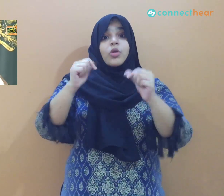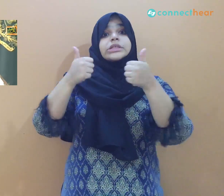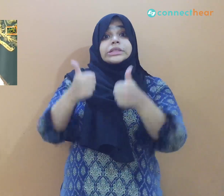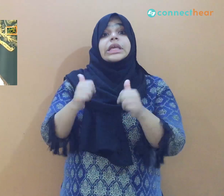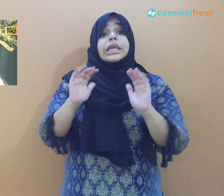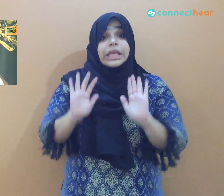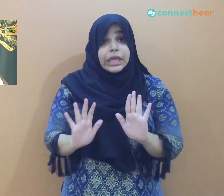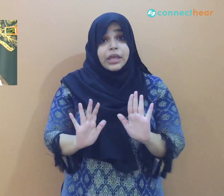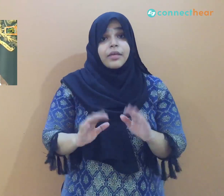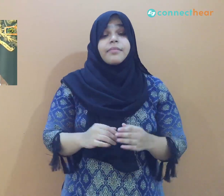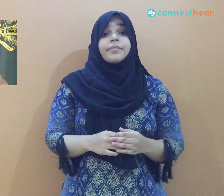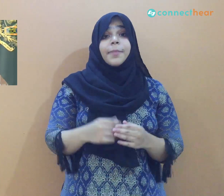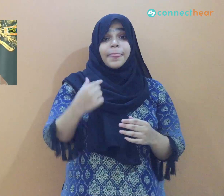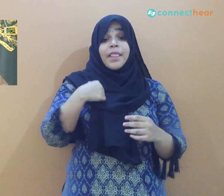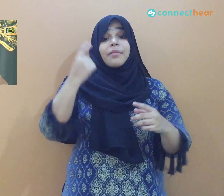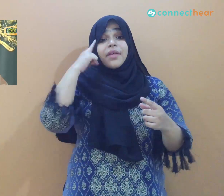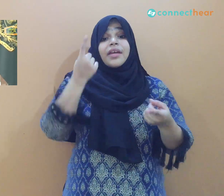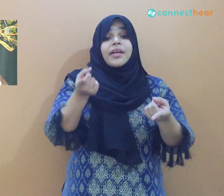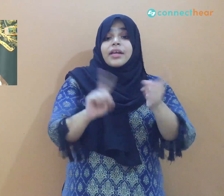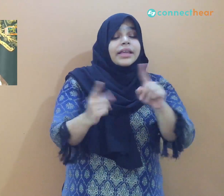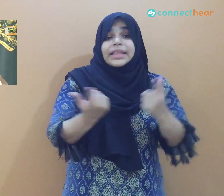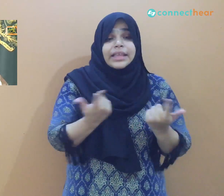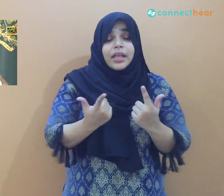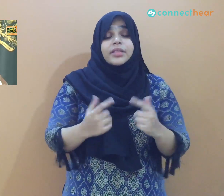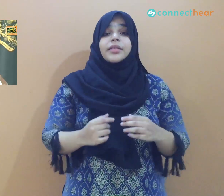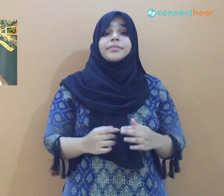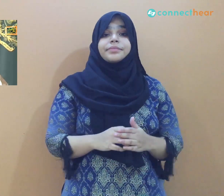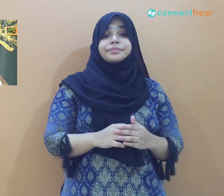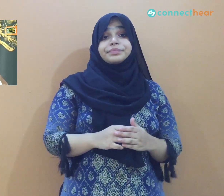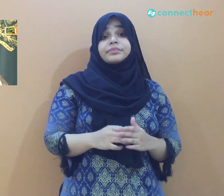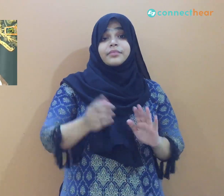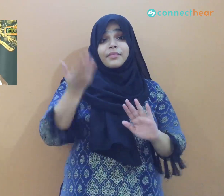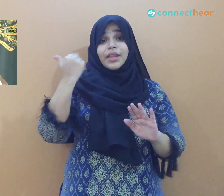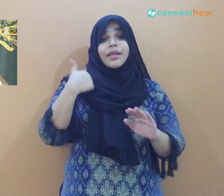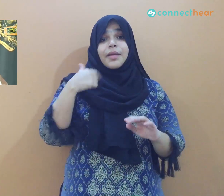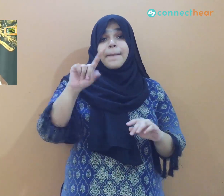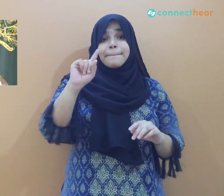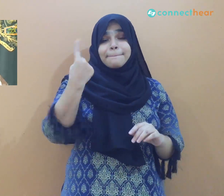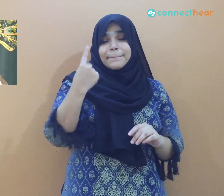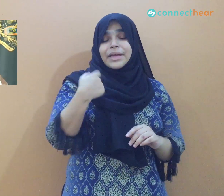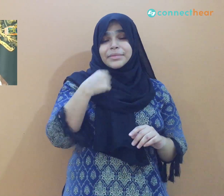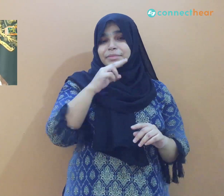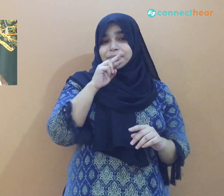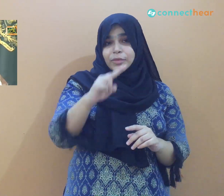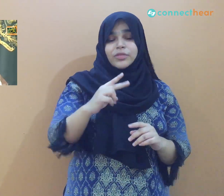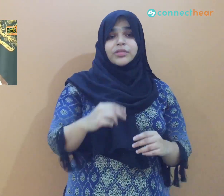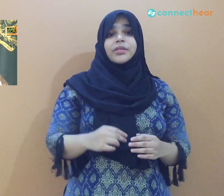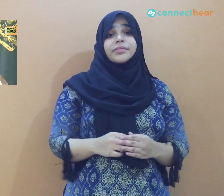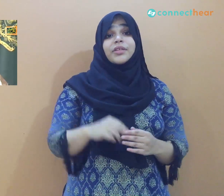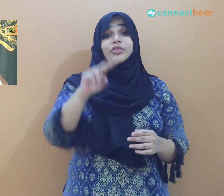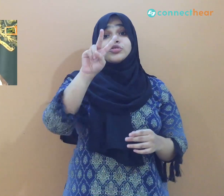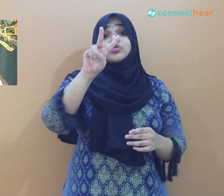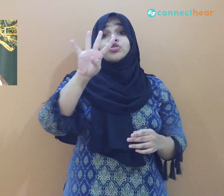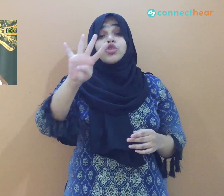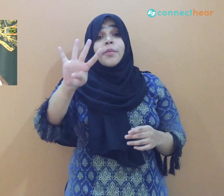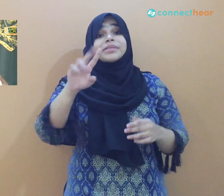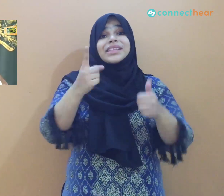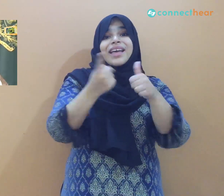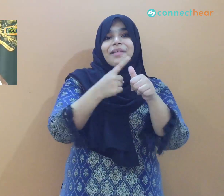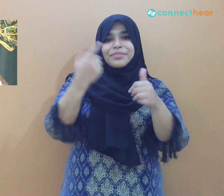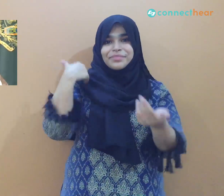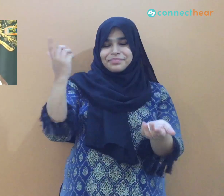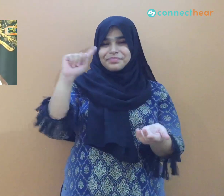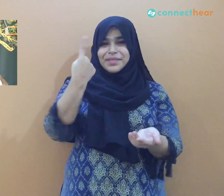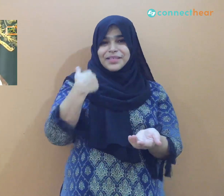ہیں. ہماری پروجیکشن کیا تھی, میں نے جب آپ سے 24 اپریل کو آپ کے سامنے